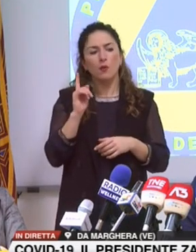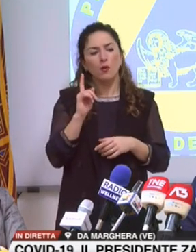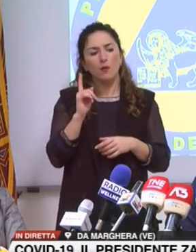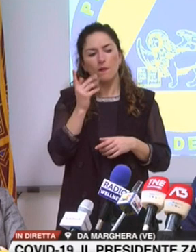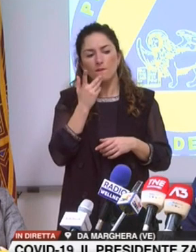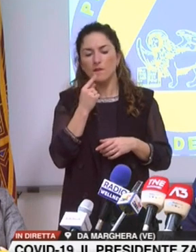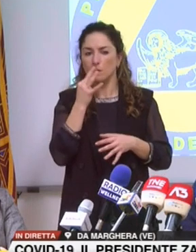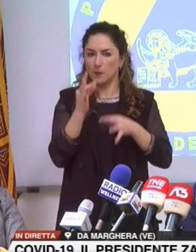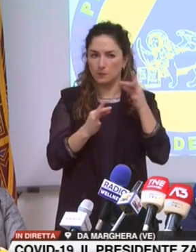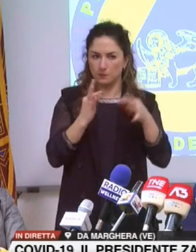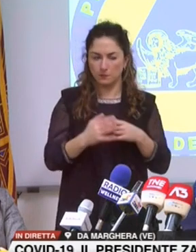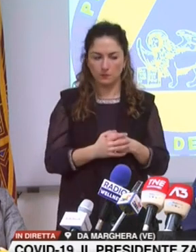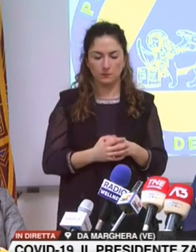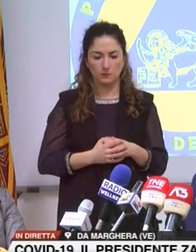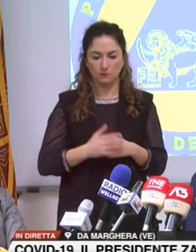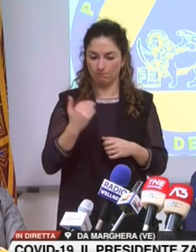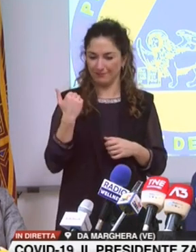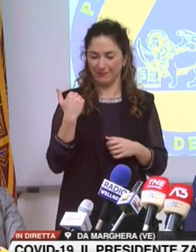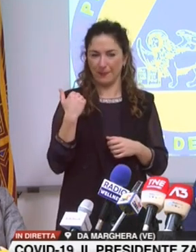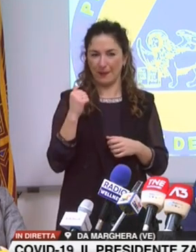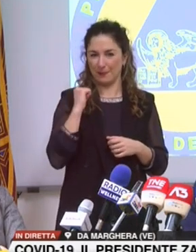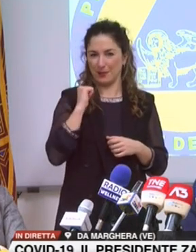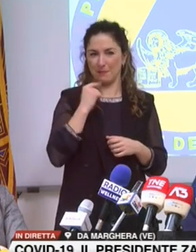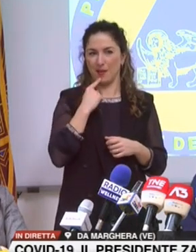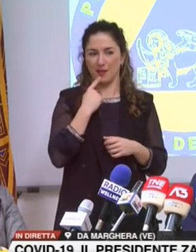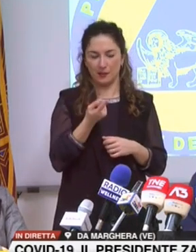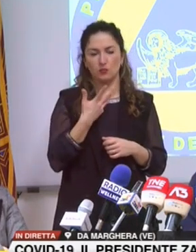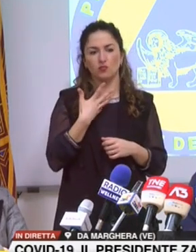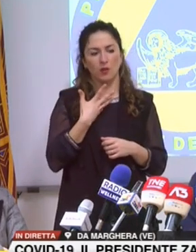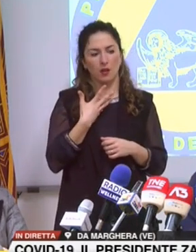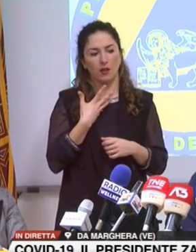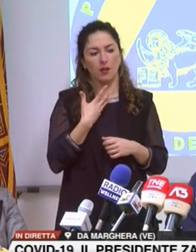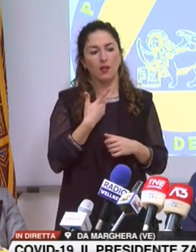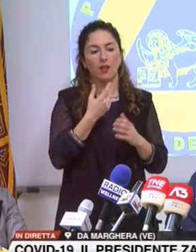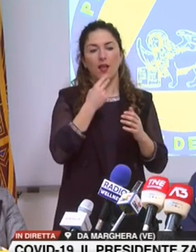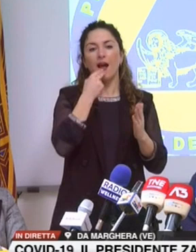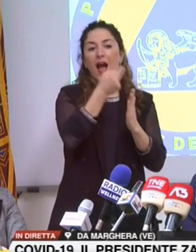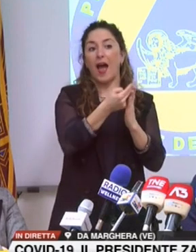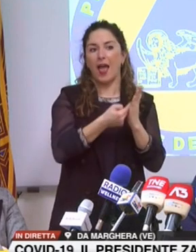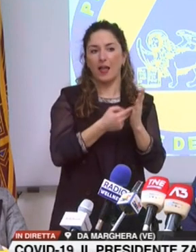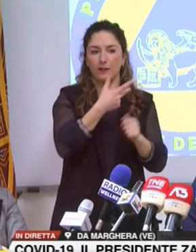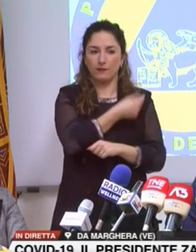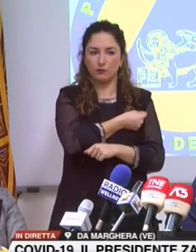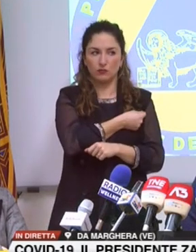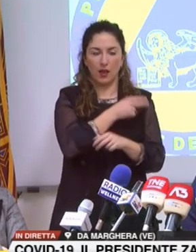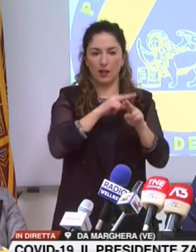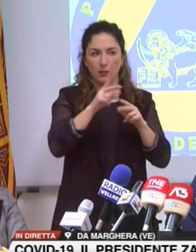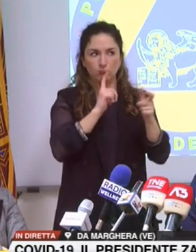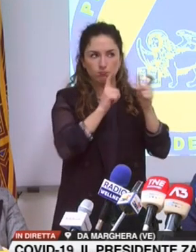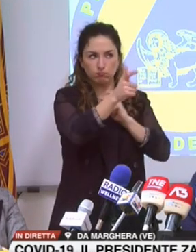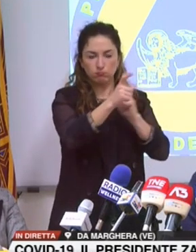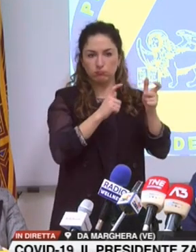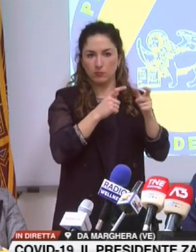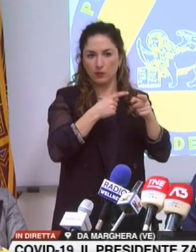quale magari spendo due parole, che è, prima ho detto che c'è una comunicazione costante con l'anagrafe vaccinale nazionale.